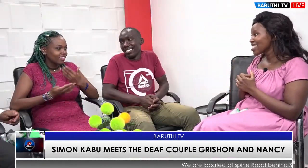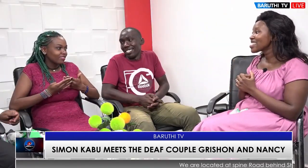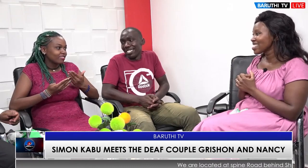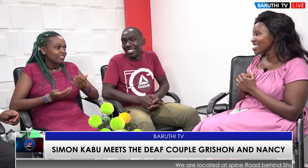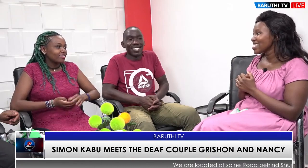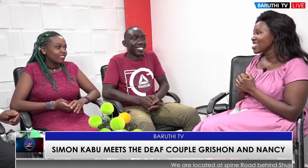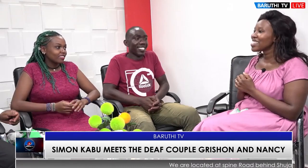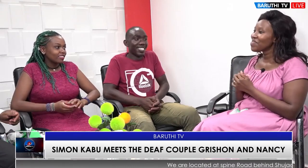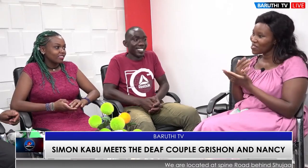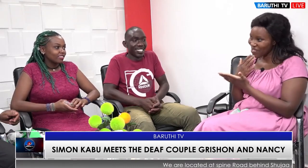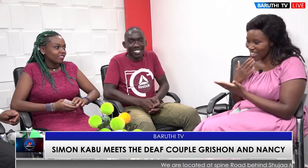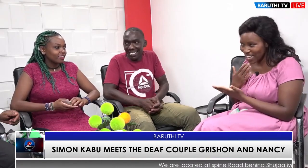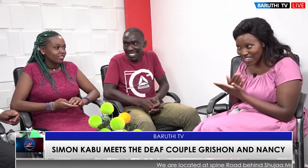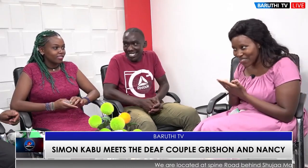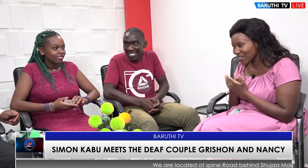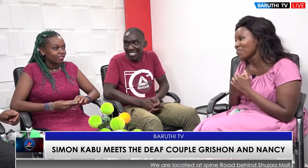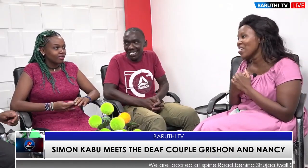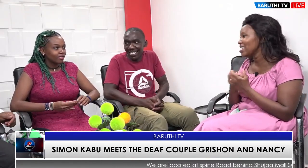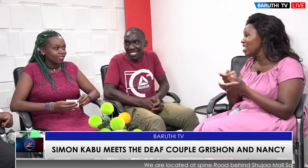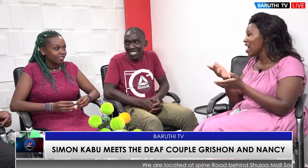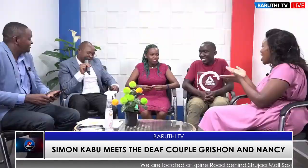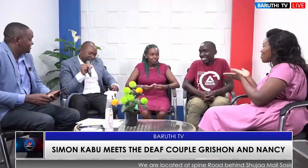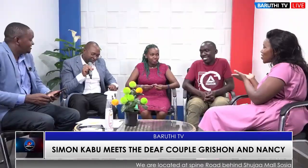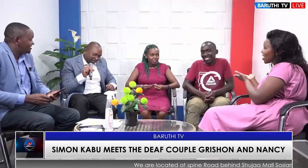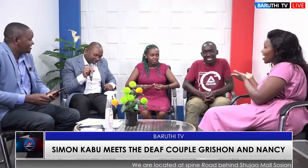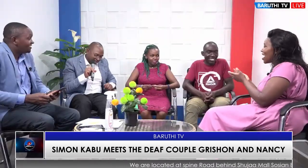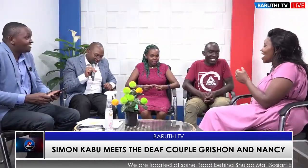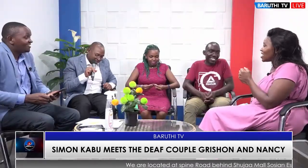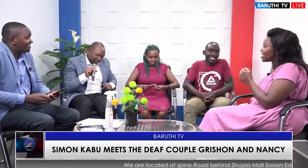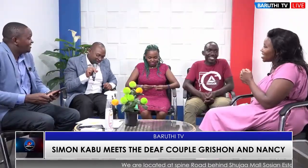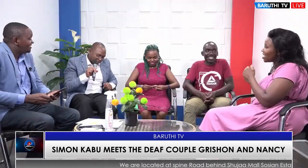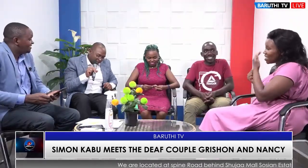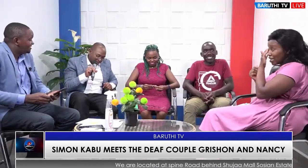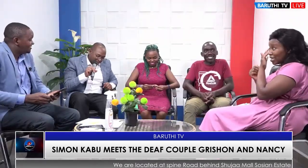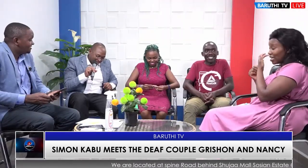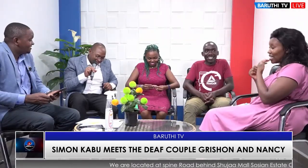Yes. Wazoe mapema. Kitu moja.